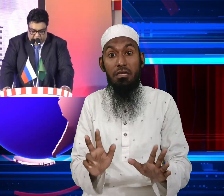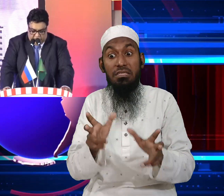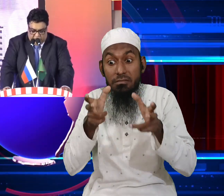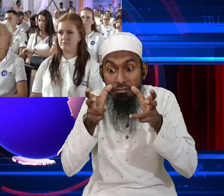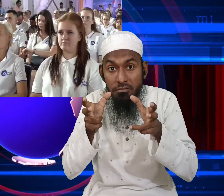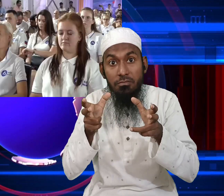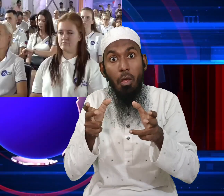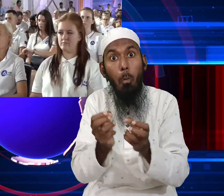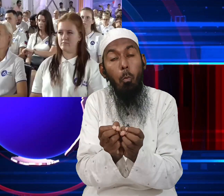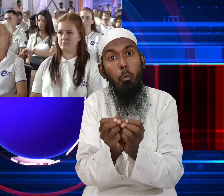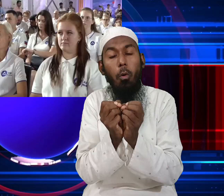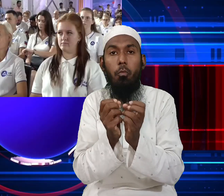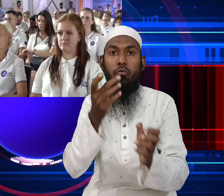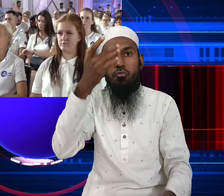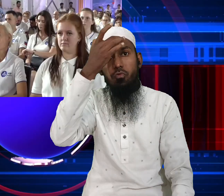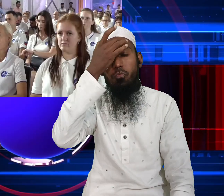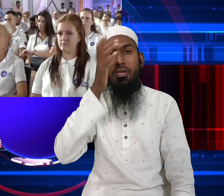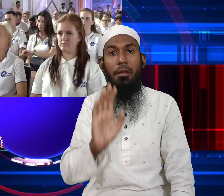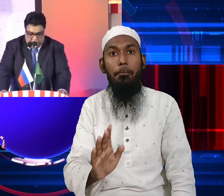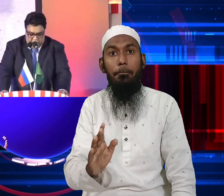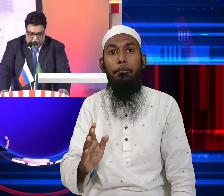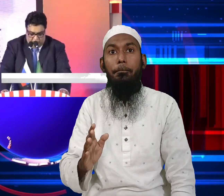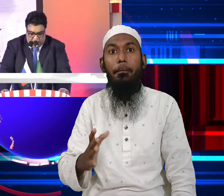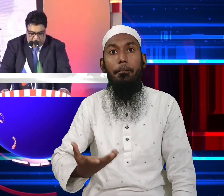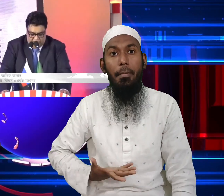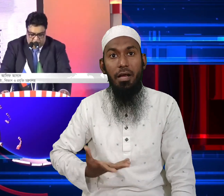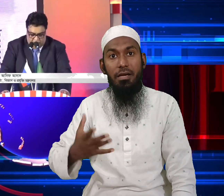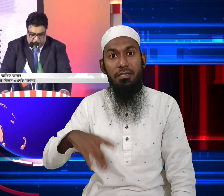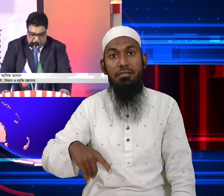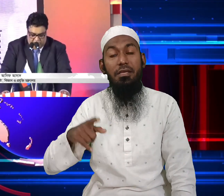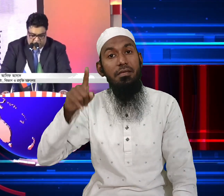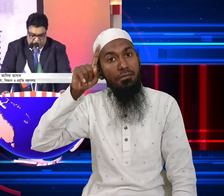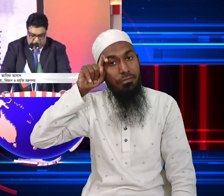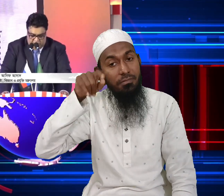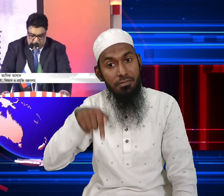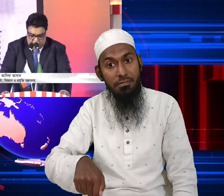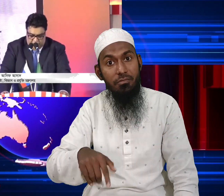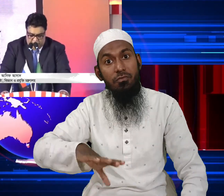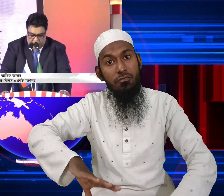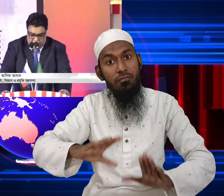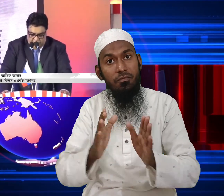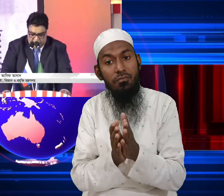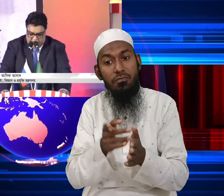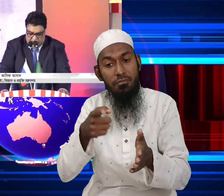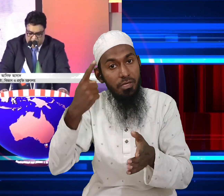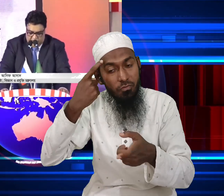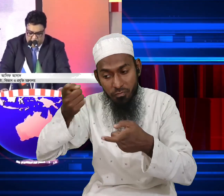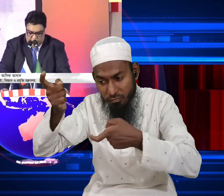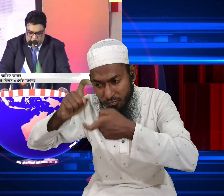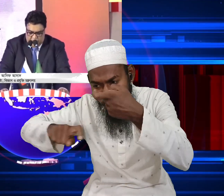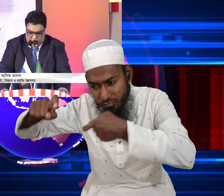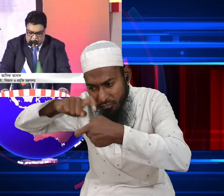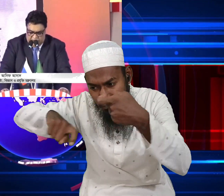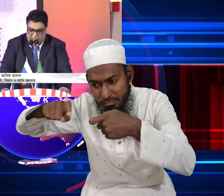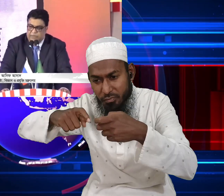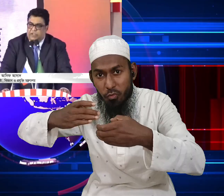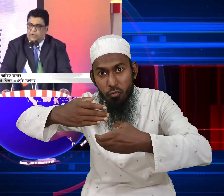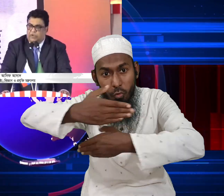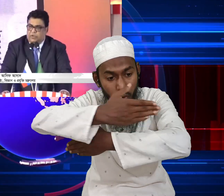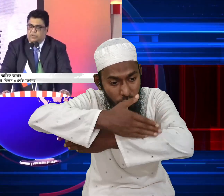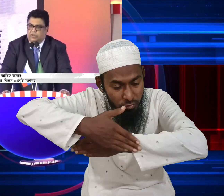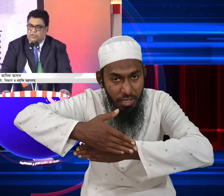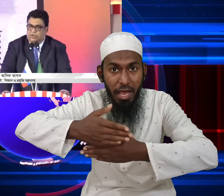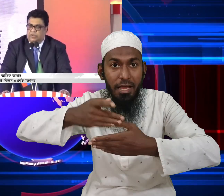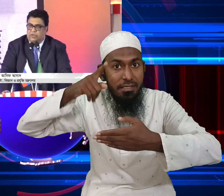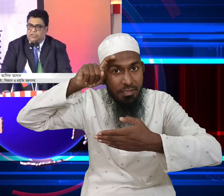আমাদের জাতীয় সক্ষমতার একটি প্রতীক। এই দীর্ঘ যাত্রাপথের পরিকল্পনা, নকশা নির্মাণ, ফুয়েল লোডিং, স্টার্ট আপ প্রতিটি ধাপ